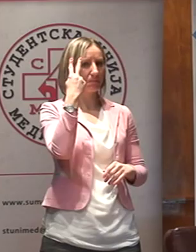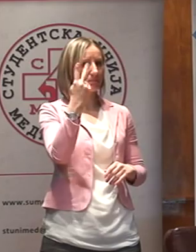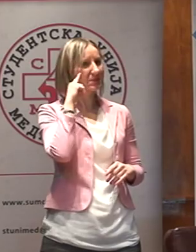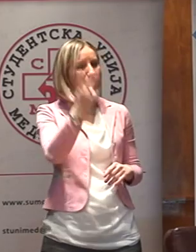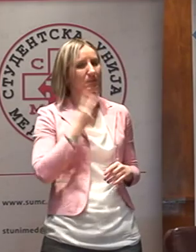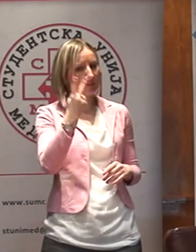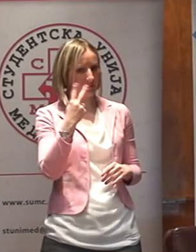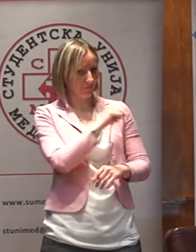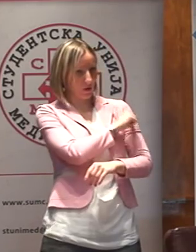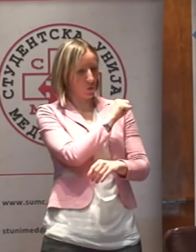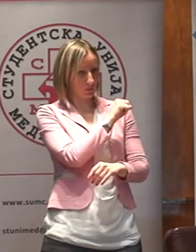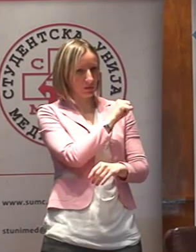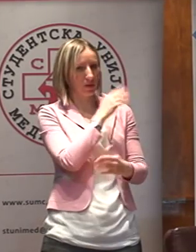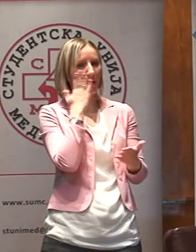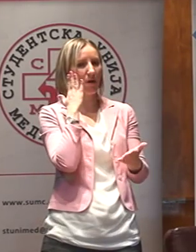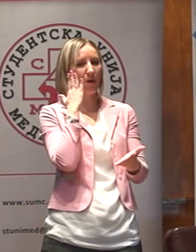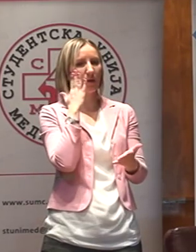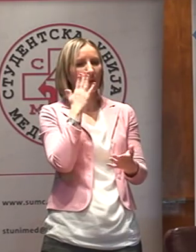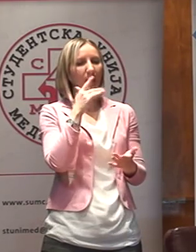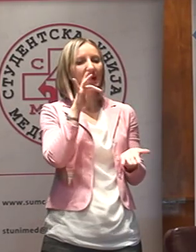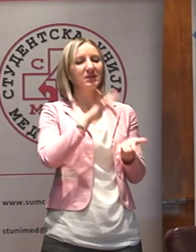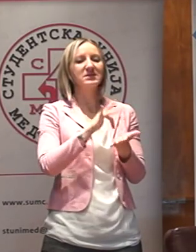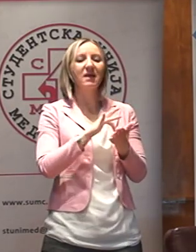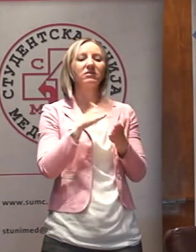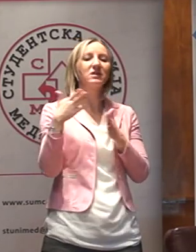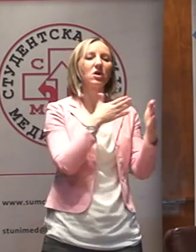uradi. Pre recimo dve godine